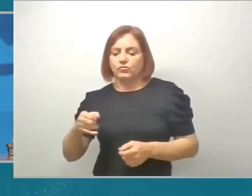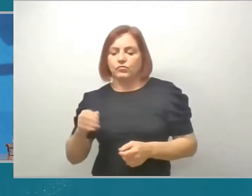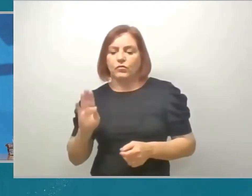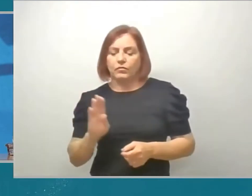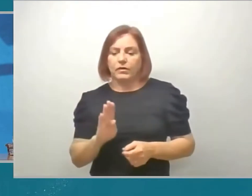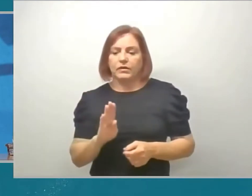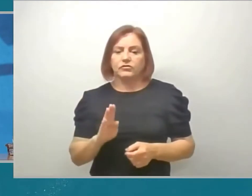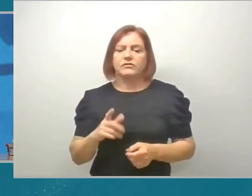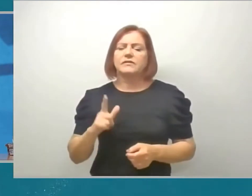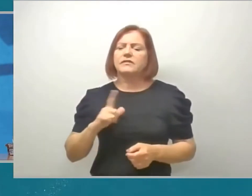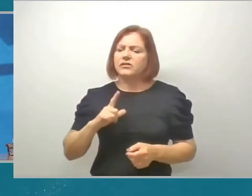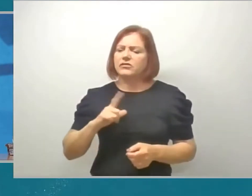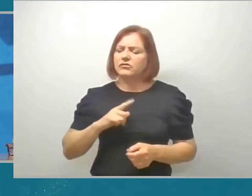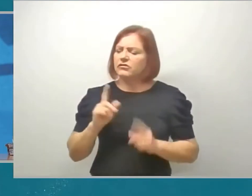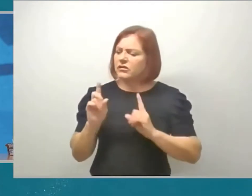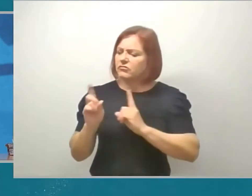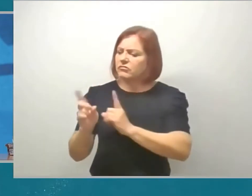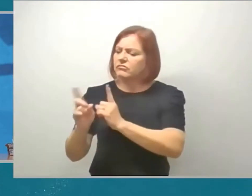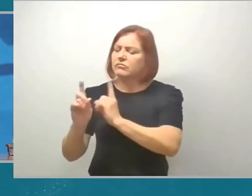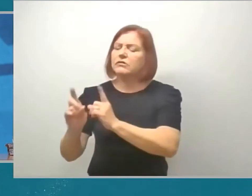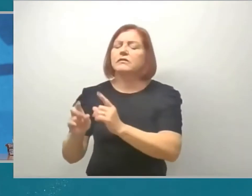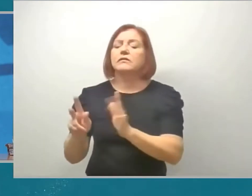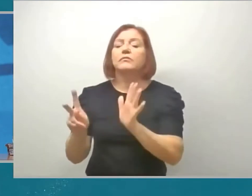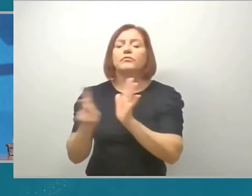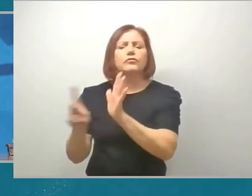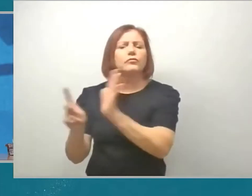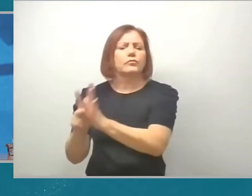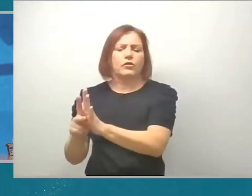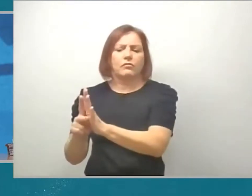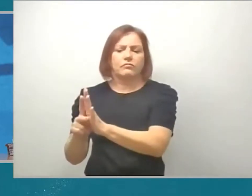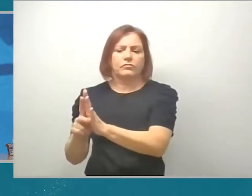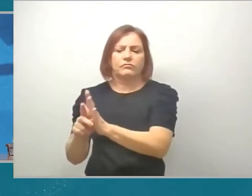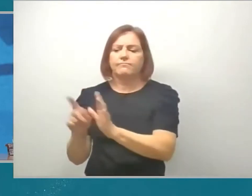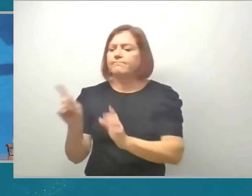João capítulo 3,